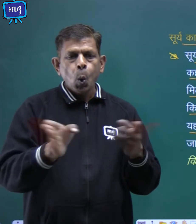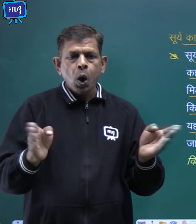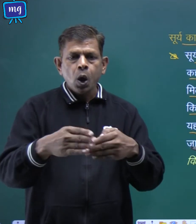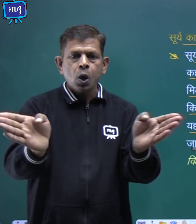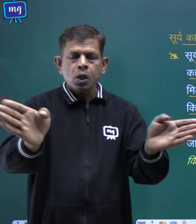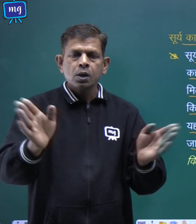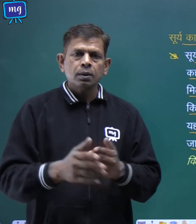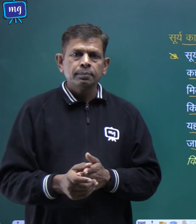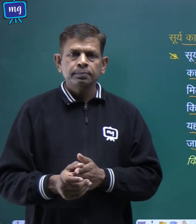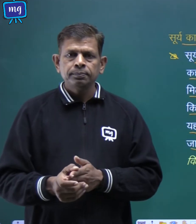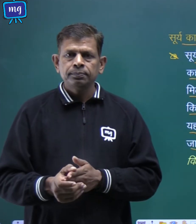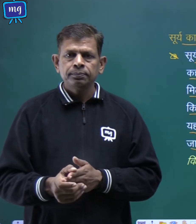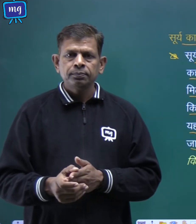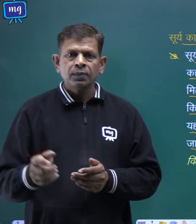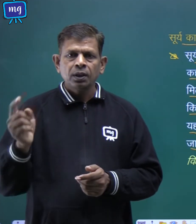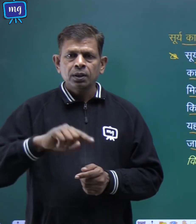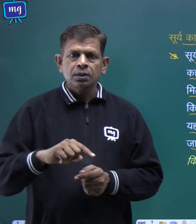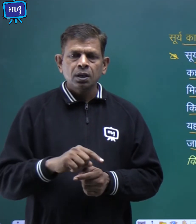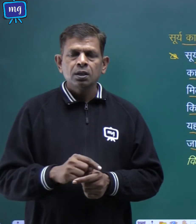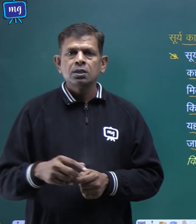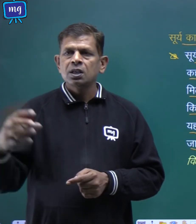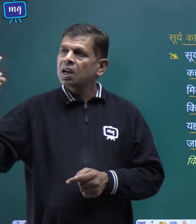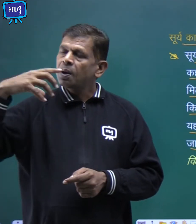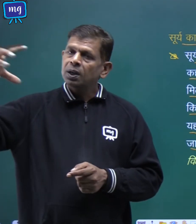है। इसे प्रकाश का